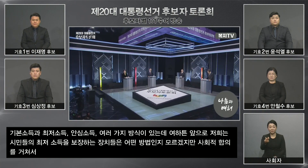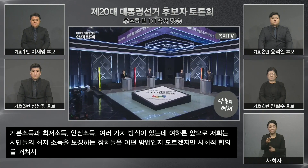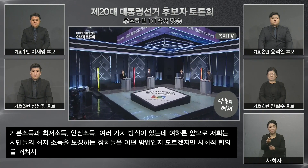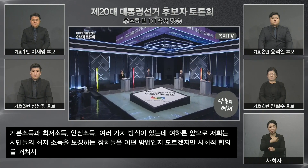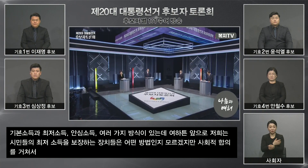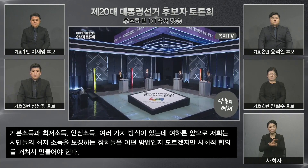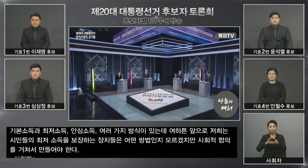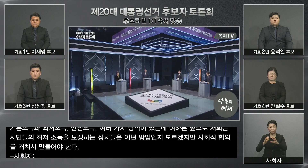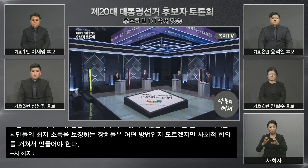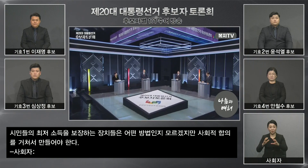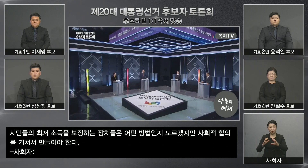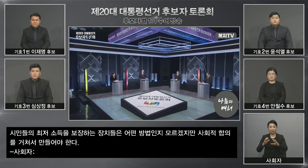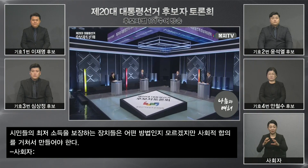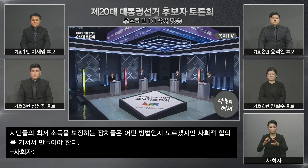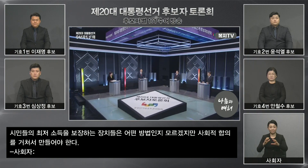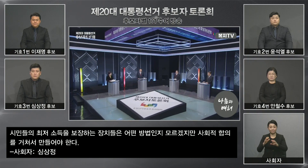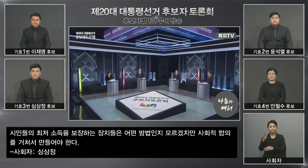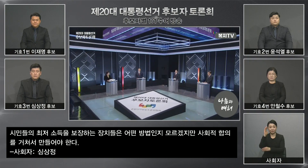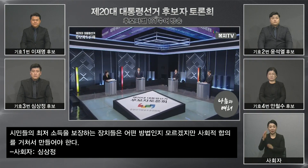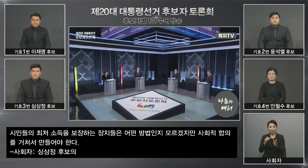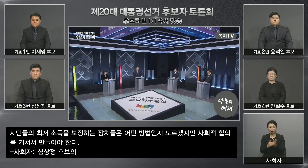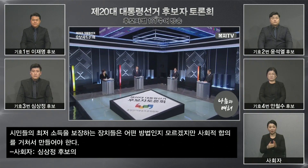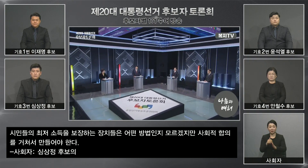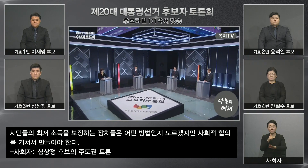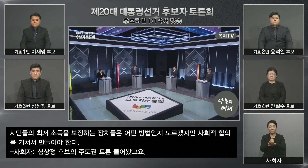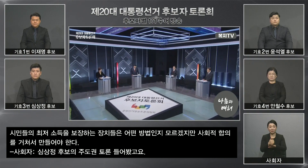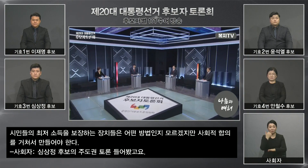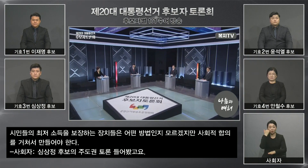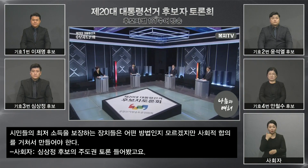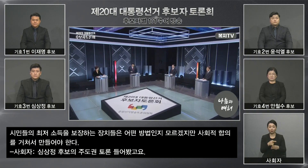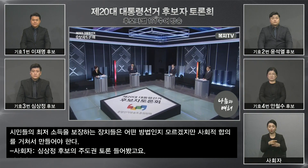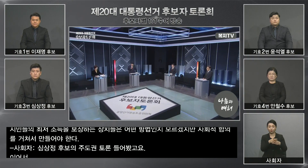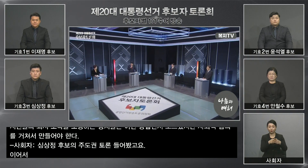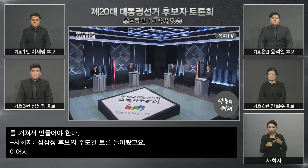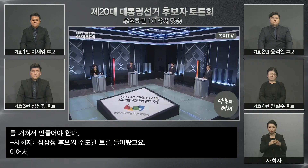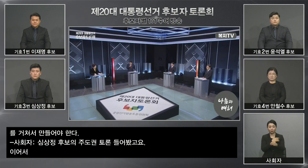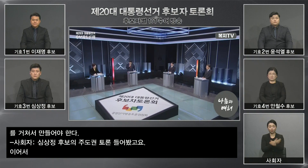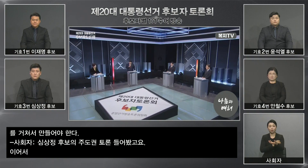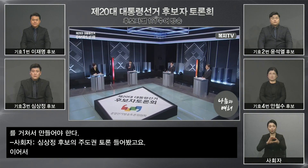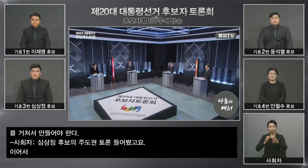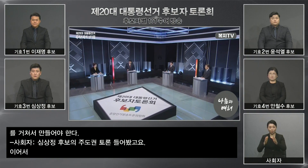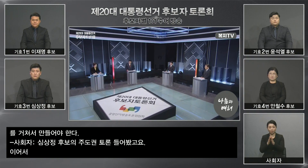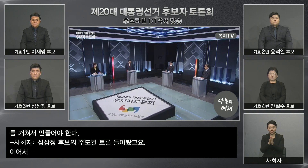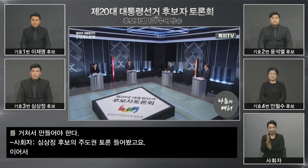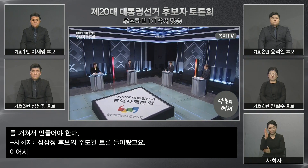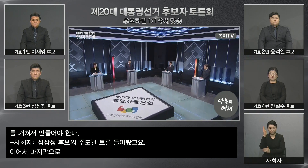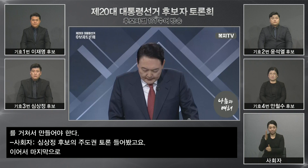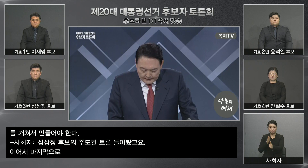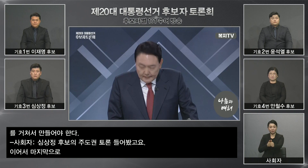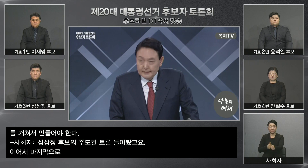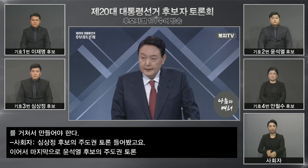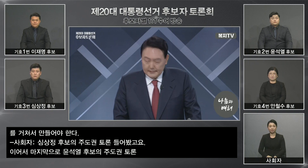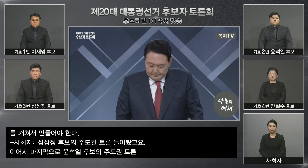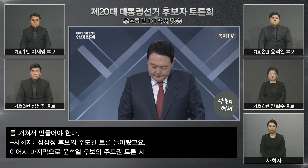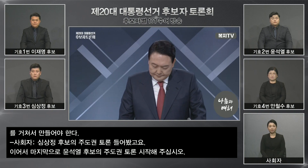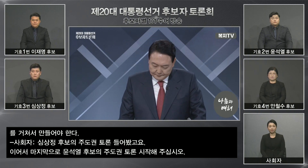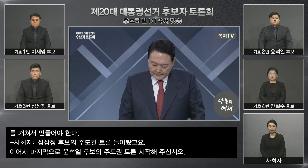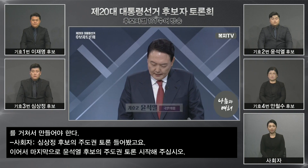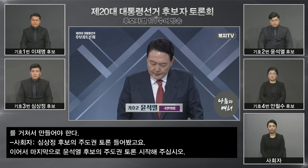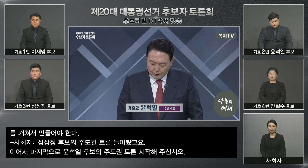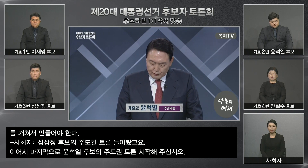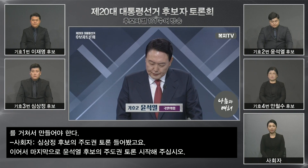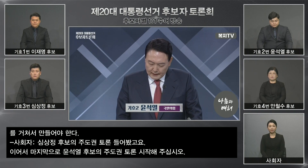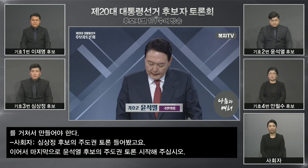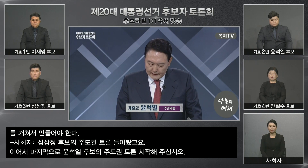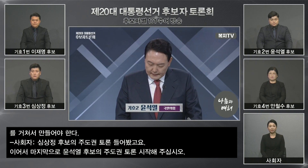토론 들어봤고요. 이어서 마지막으로 윤석열 후보의 주도권 토론 시작해 주십시오. 네.